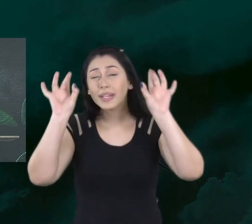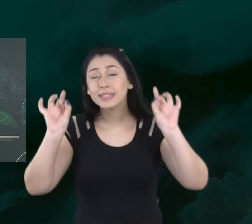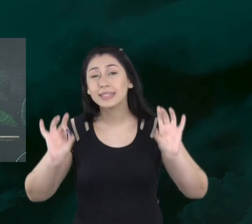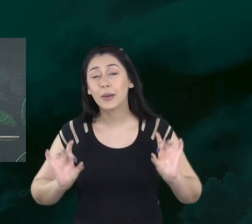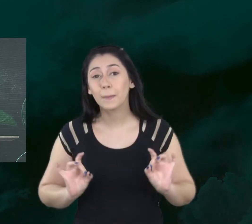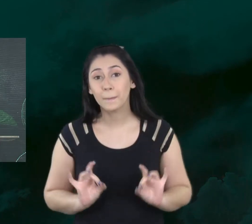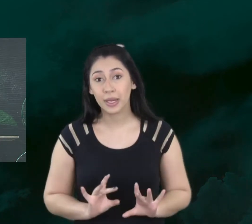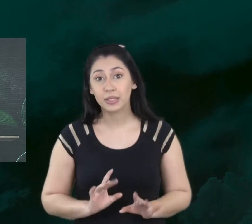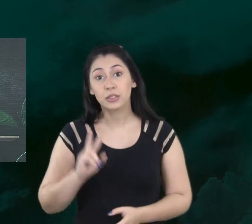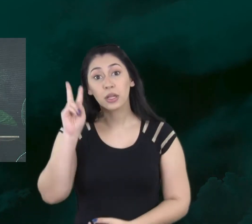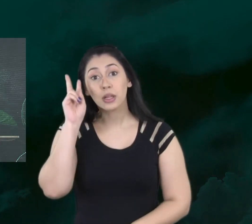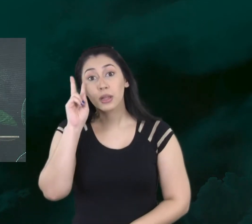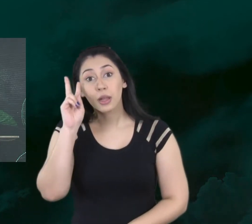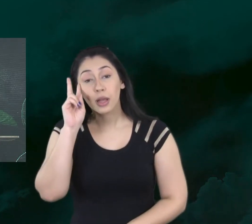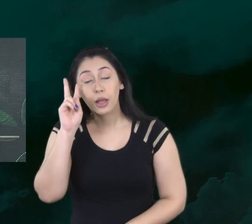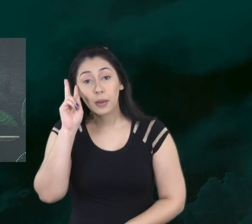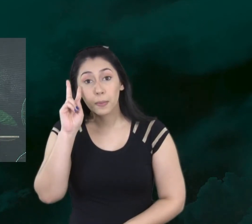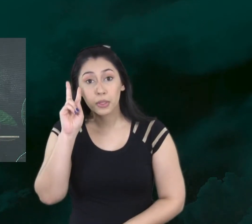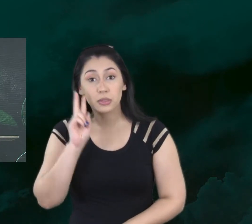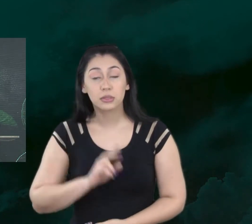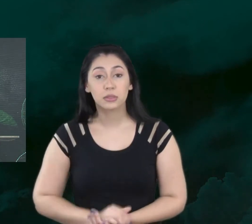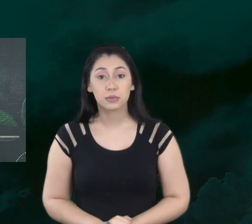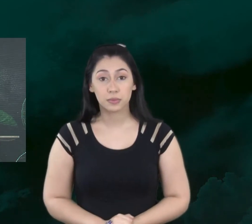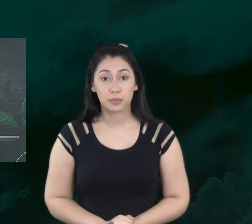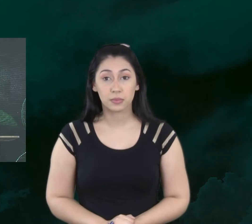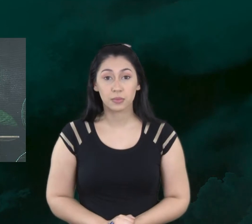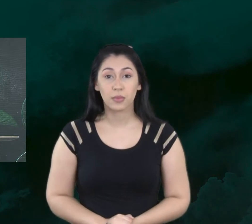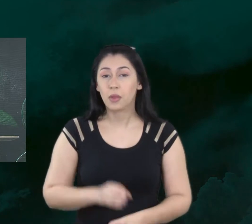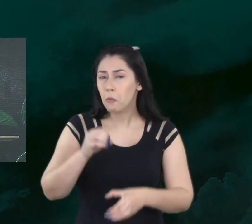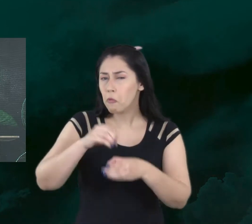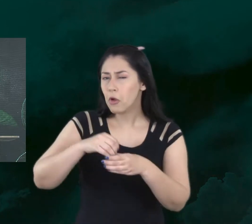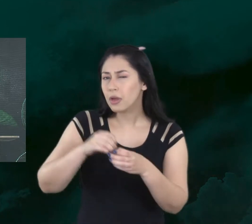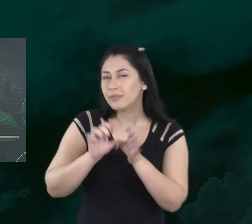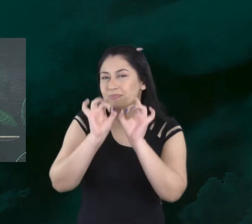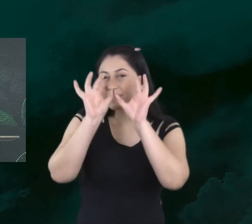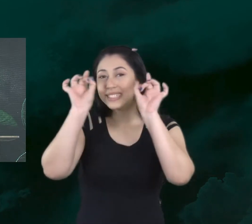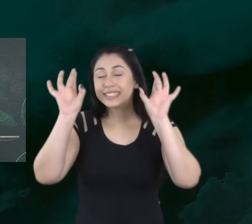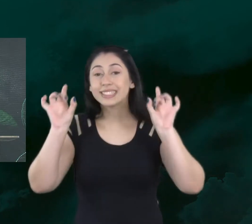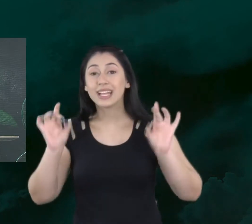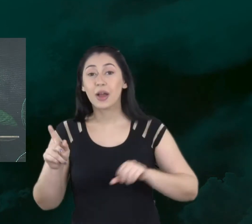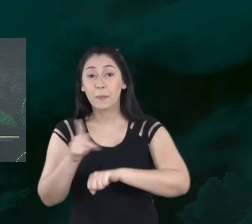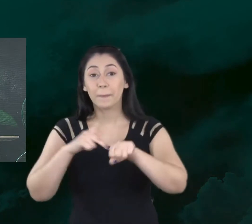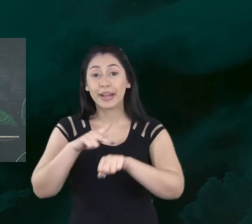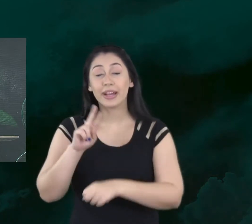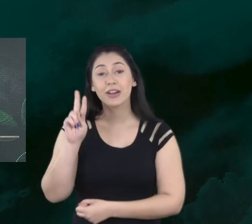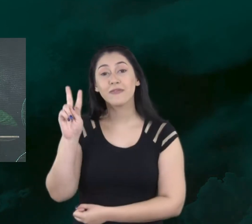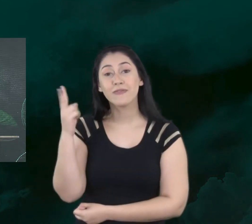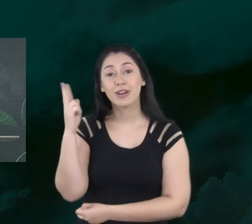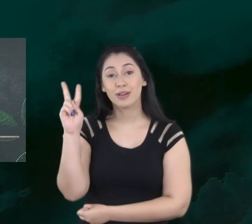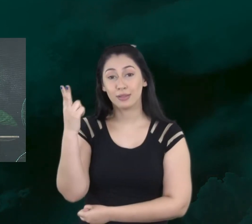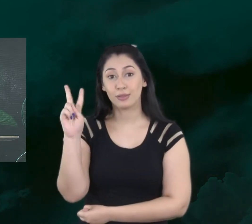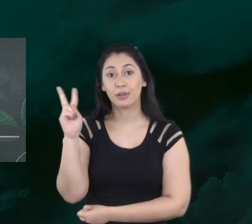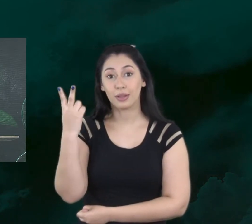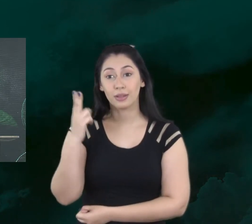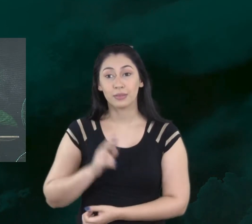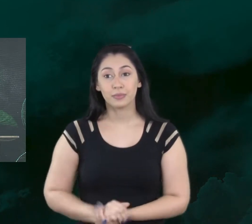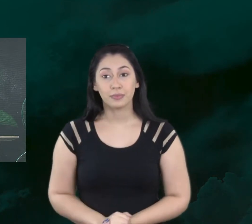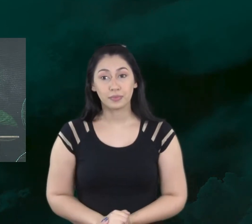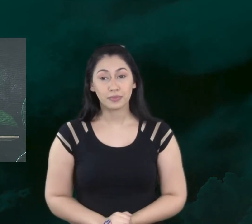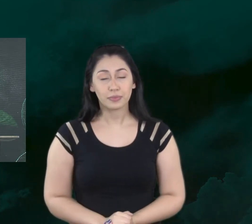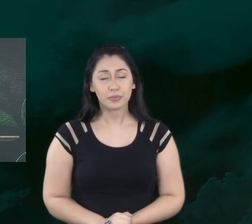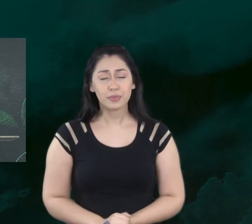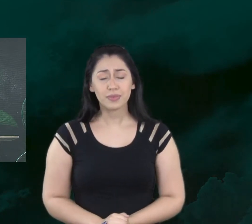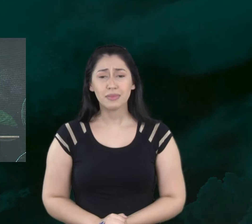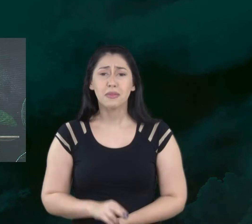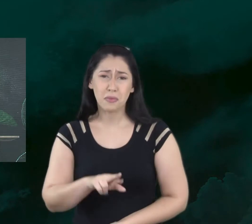especialmente lembrem-se de uma oferta especial para Venezuela. Os nossos irmãos ali